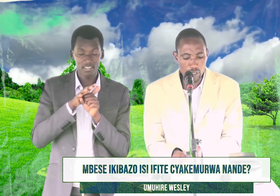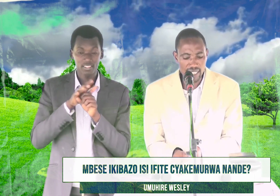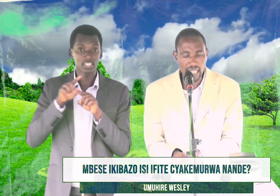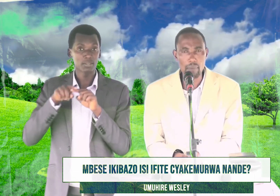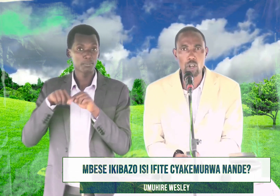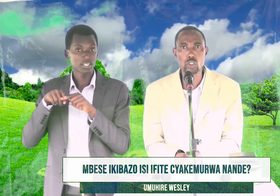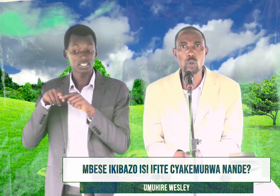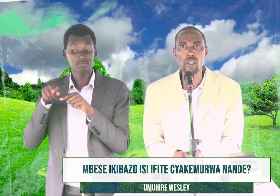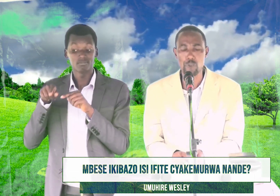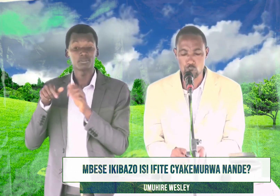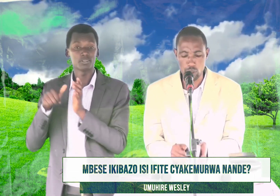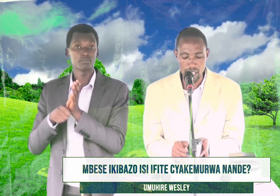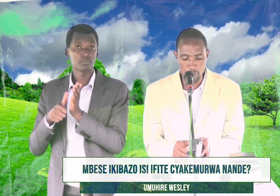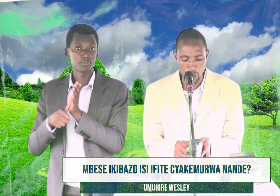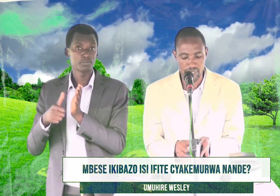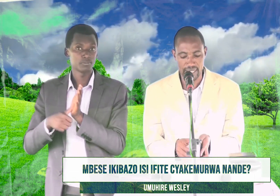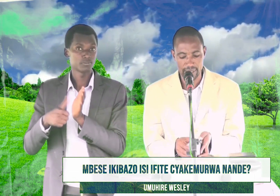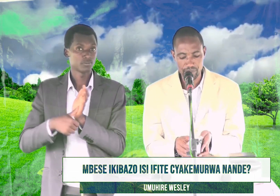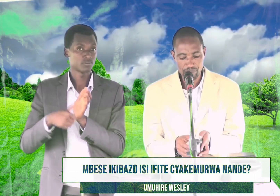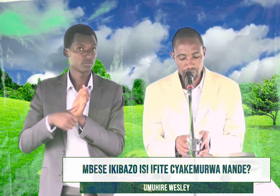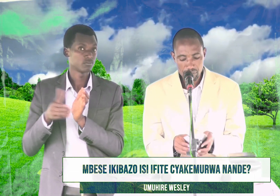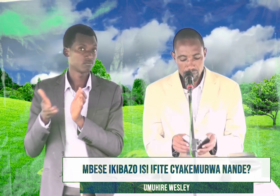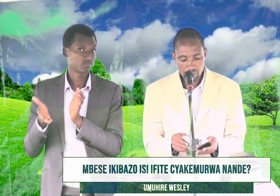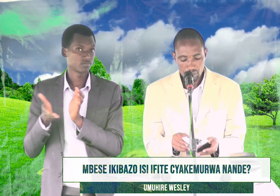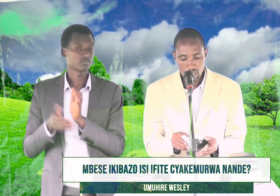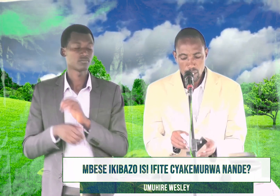babivuze mu gitabo cy'uwifuzwa ibihe byose